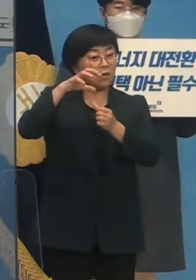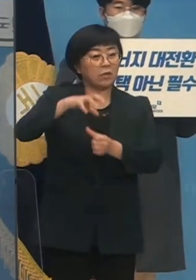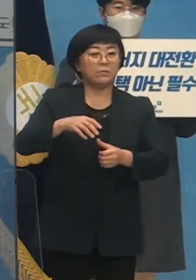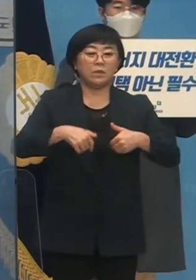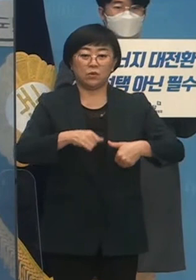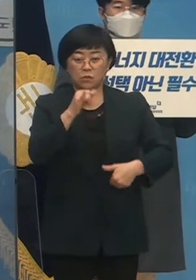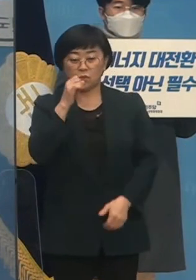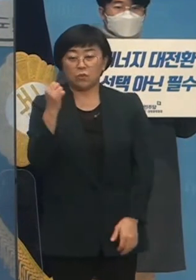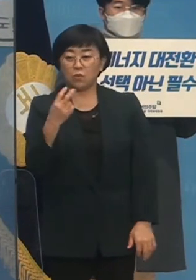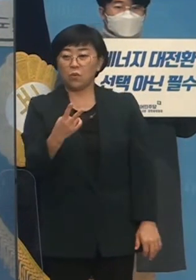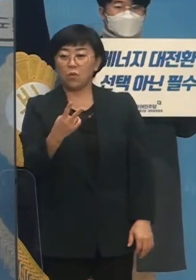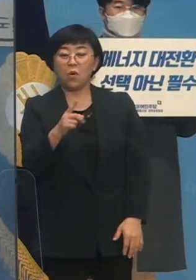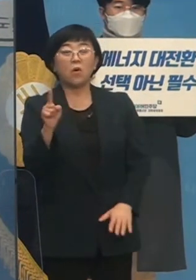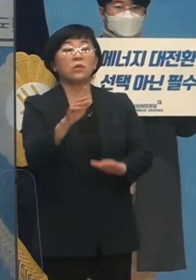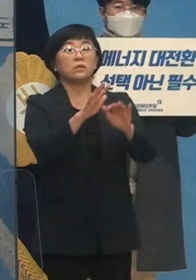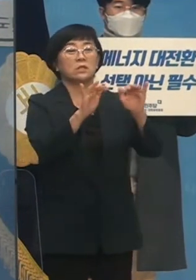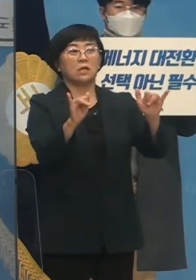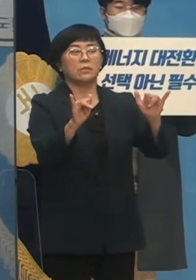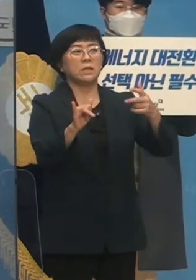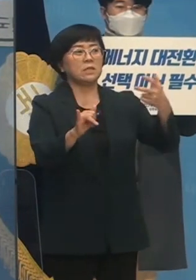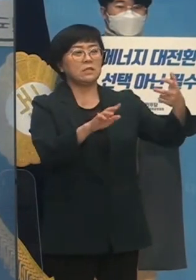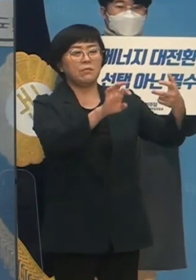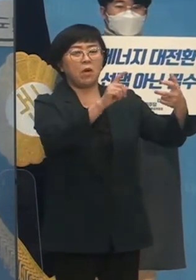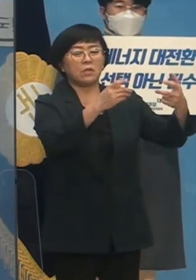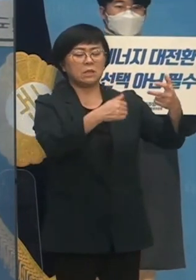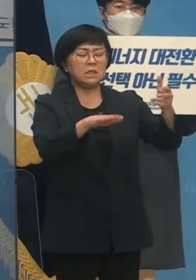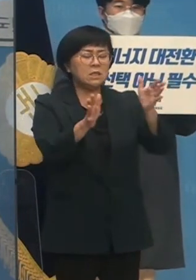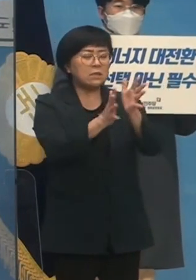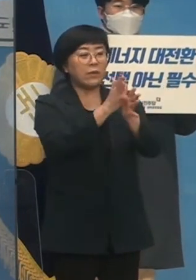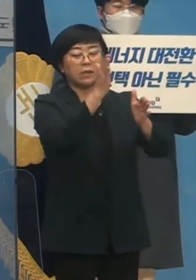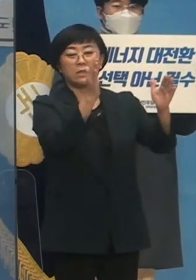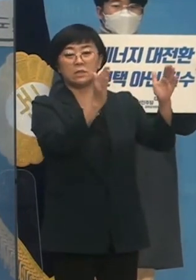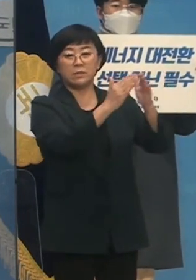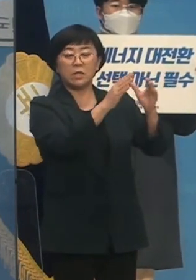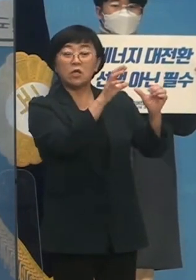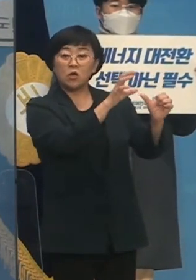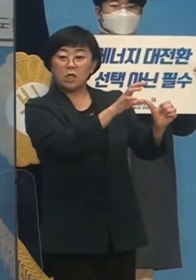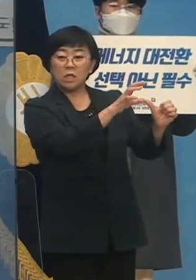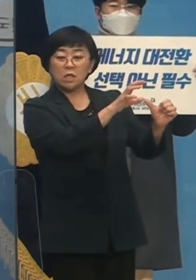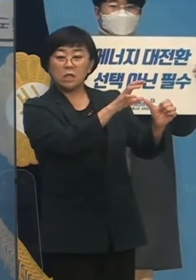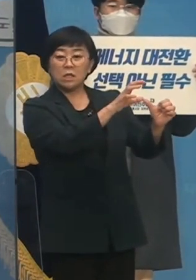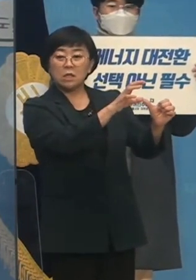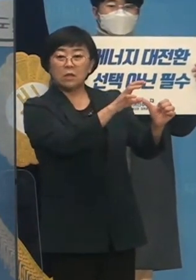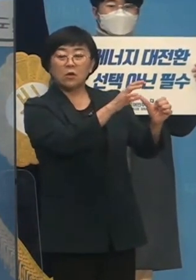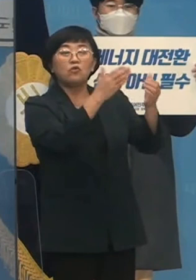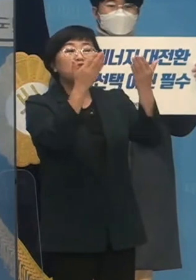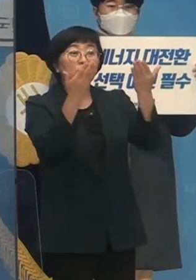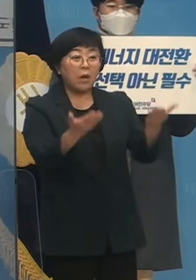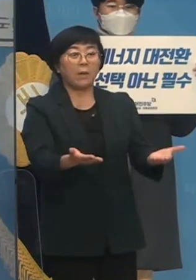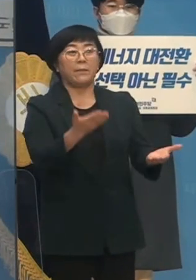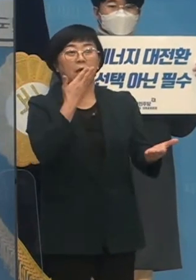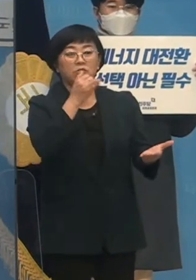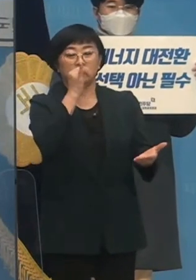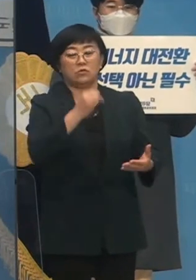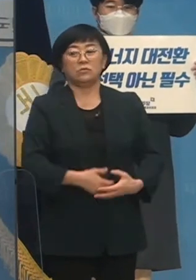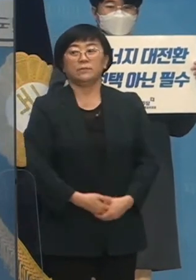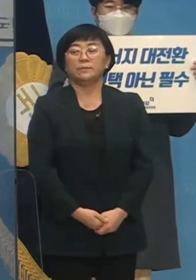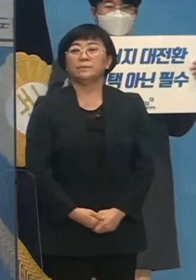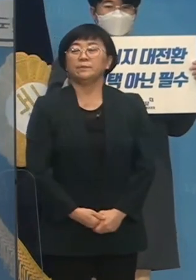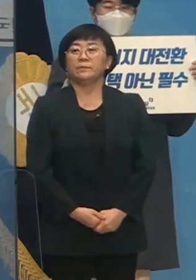했고, 어떤 이는 70평짜리 호화주택에서 격리 명분으로 휴가를 즐길 수도